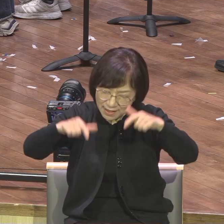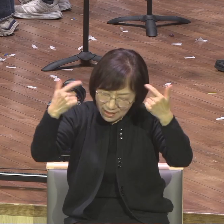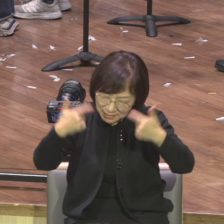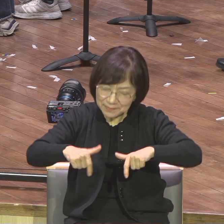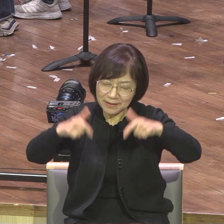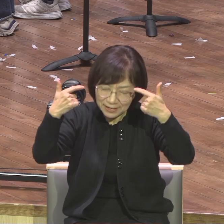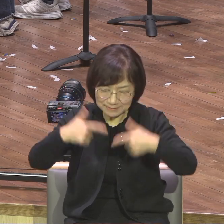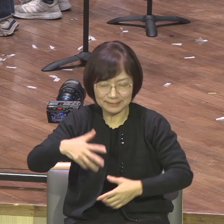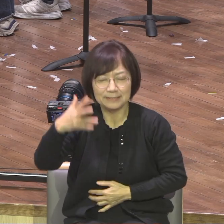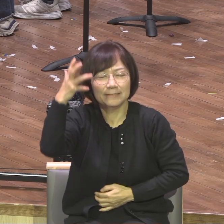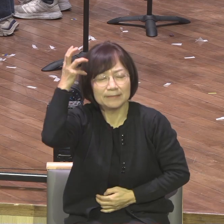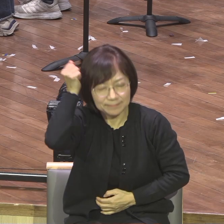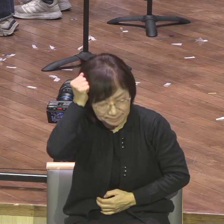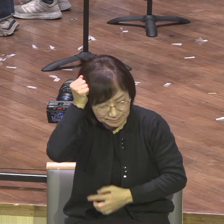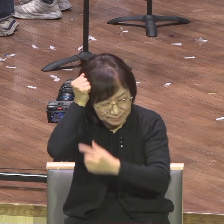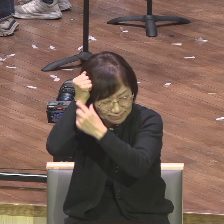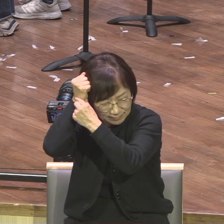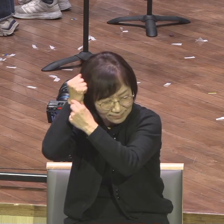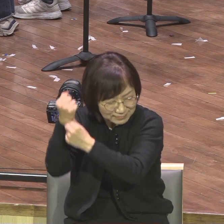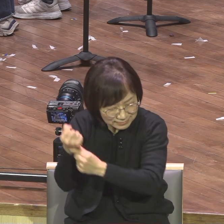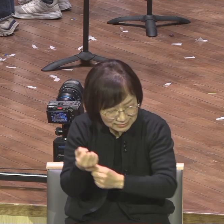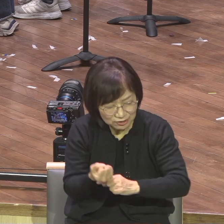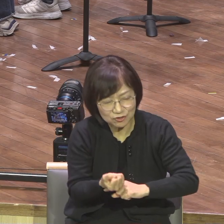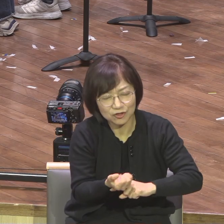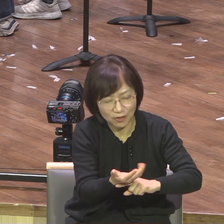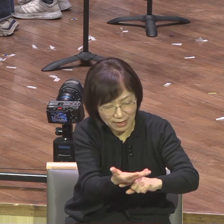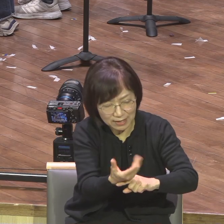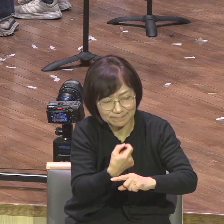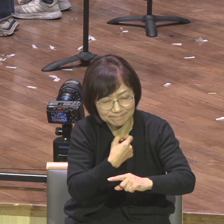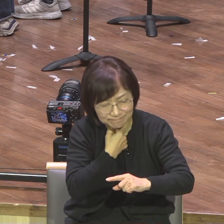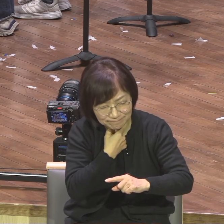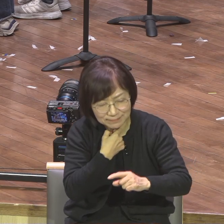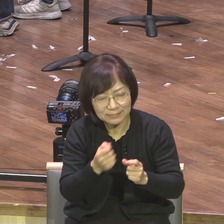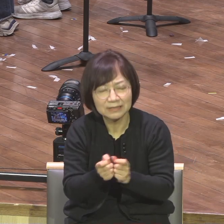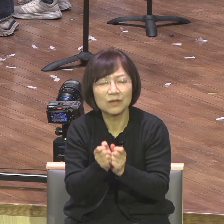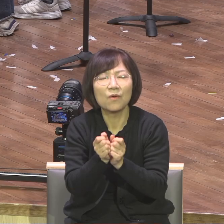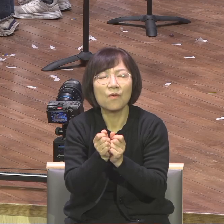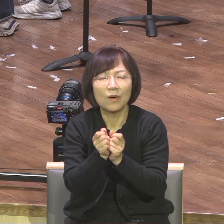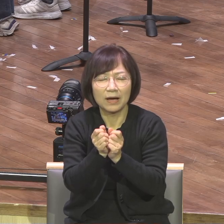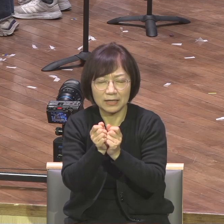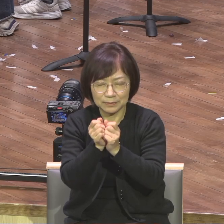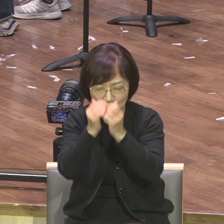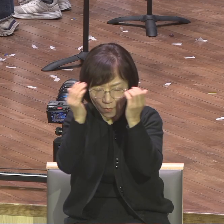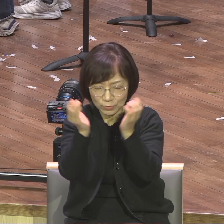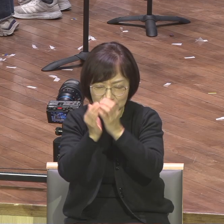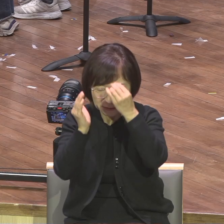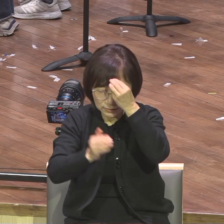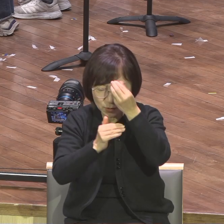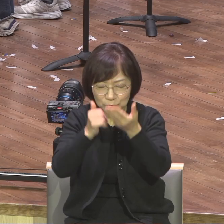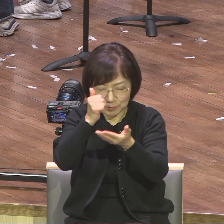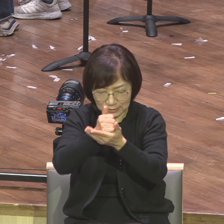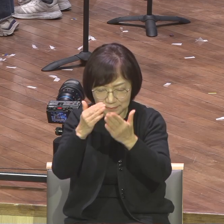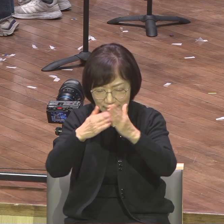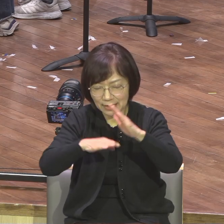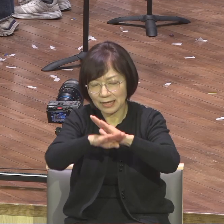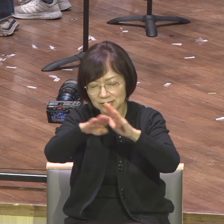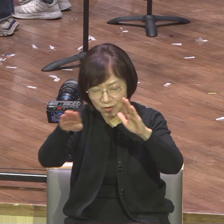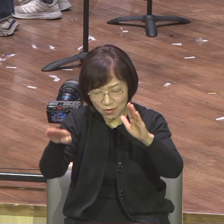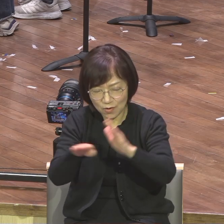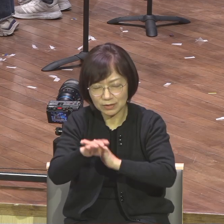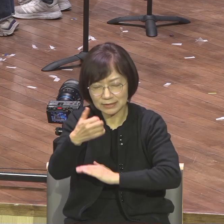이 성탄에 전달다 되기 원하는 모든 성도들, 모든 가정들, 모든 성교사님들 머리머리